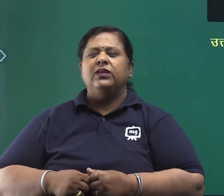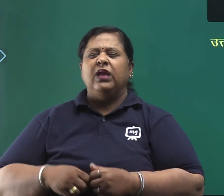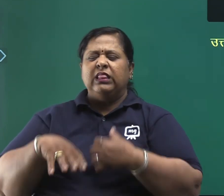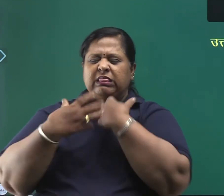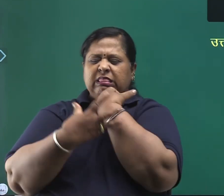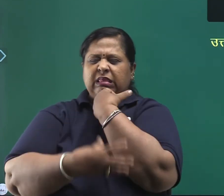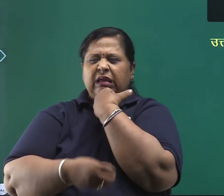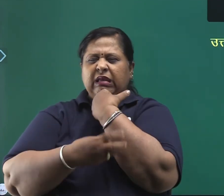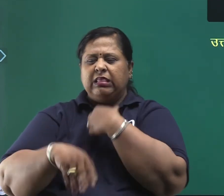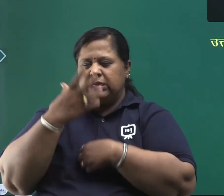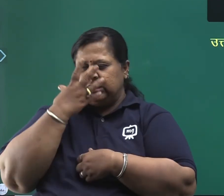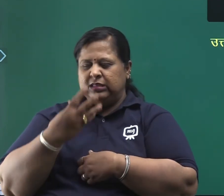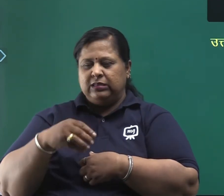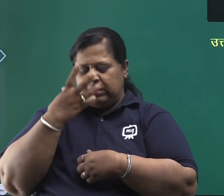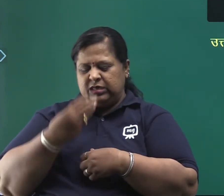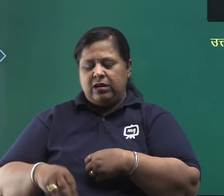दीन दशा देखकर